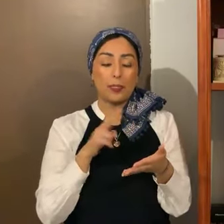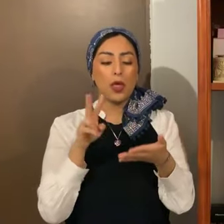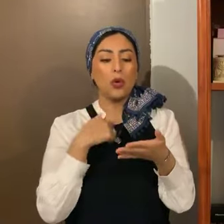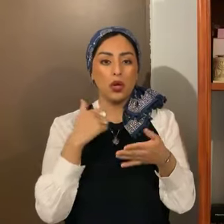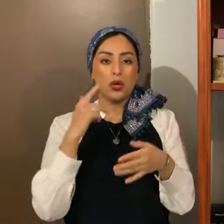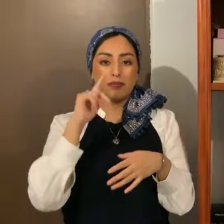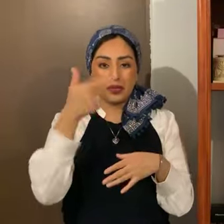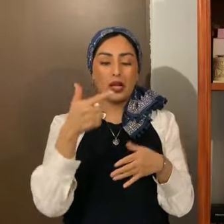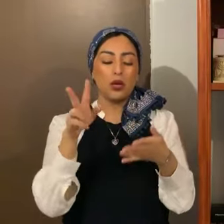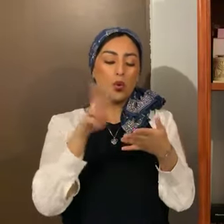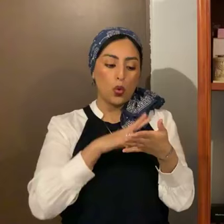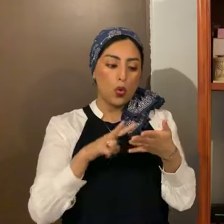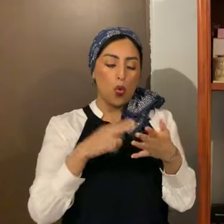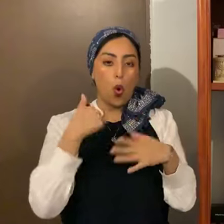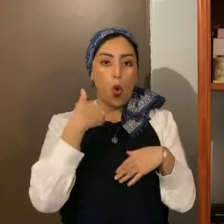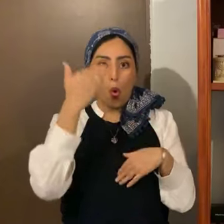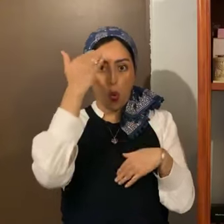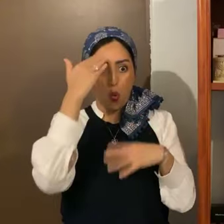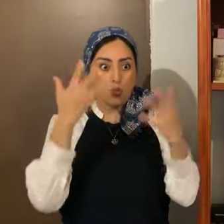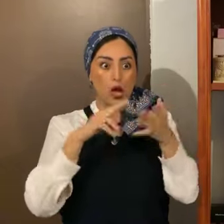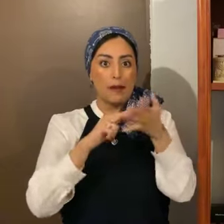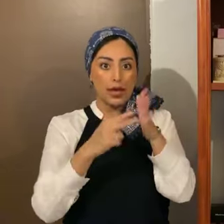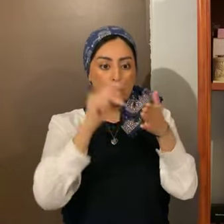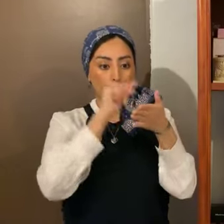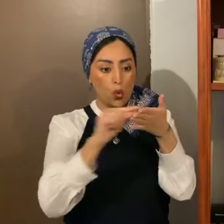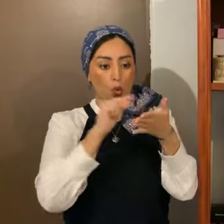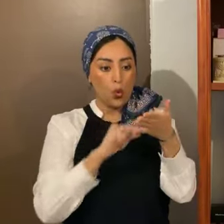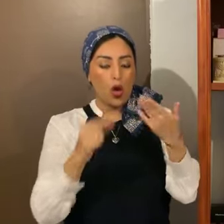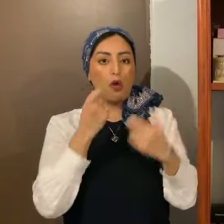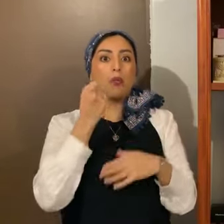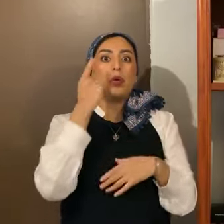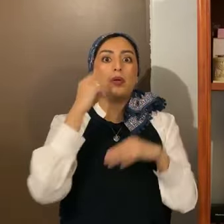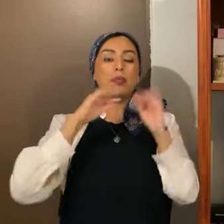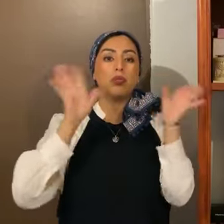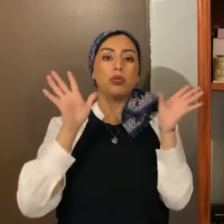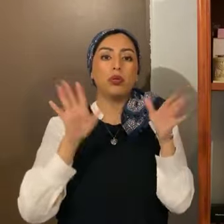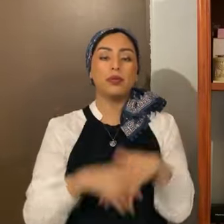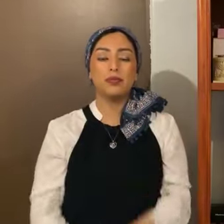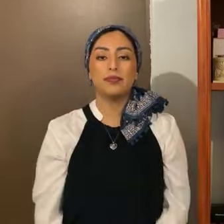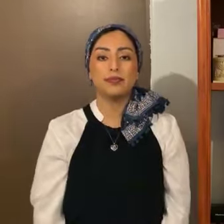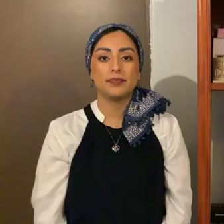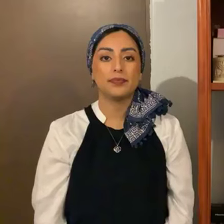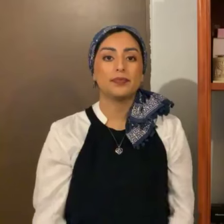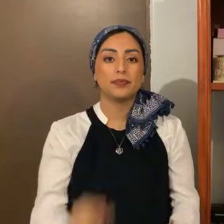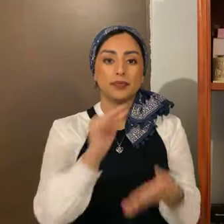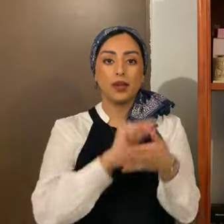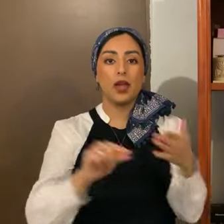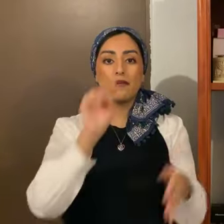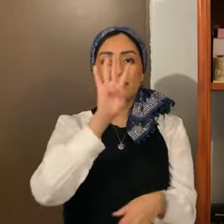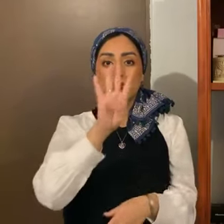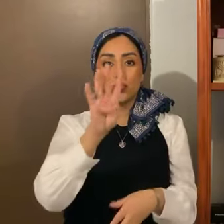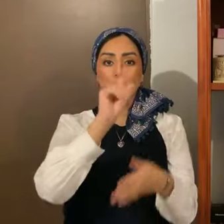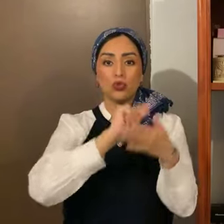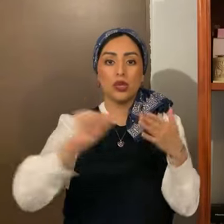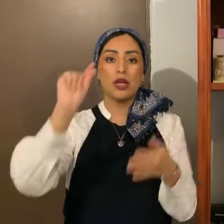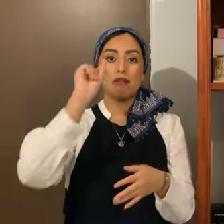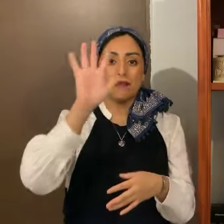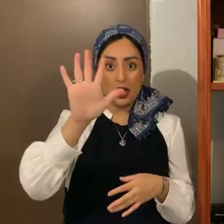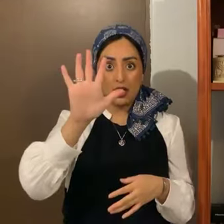memoria, ya sabemos lo que estamos diciendo. Bueno, verso 4 y verso